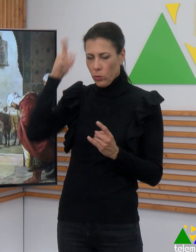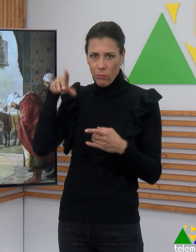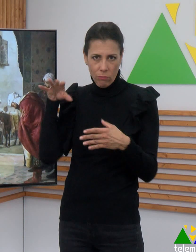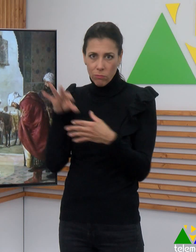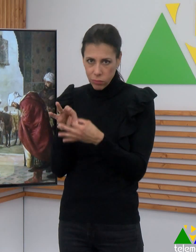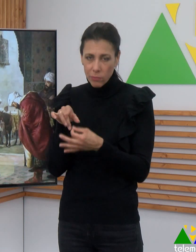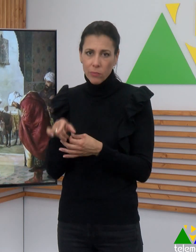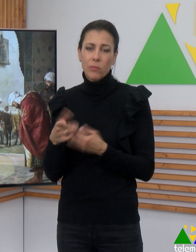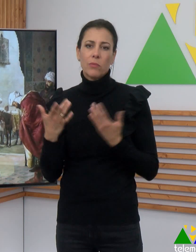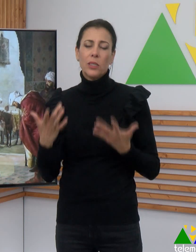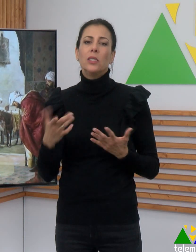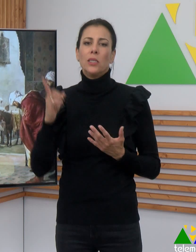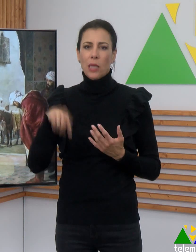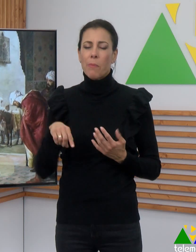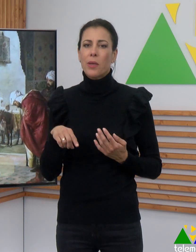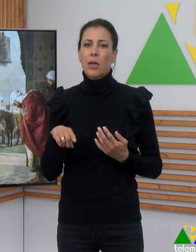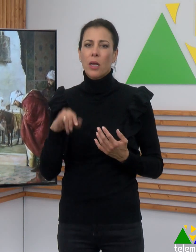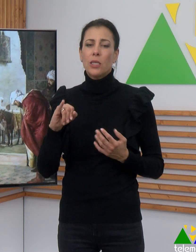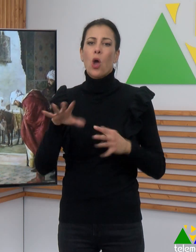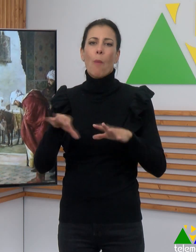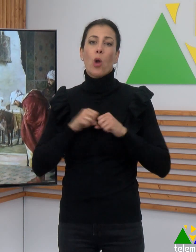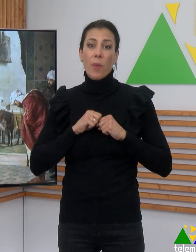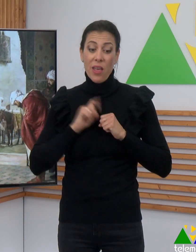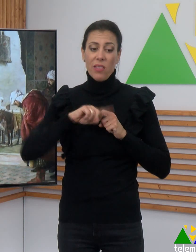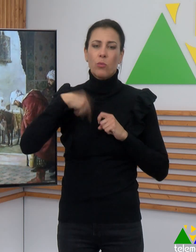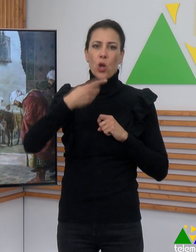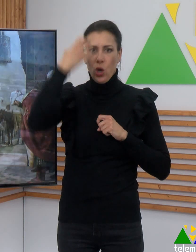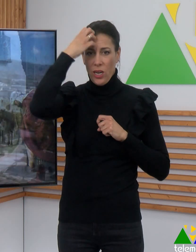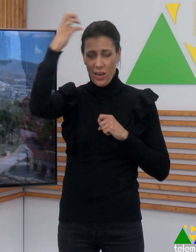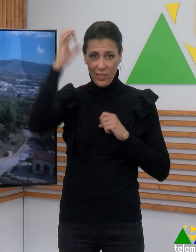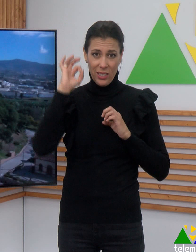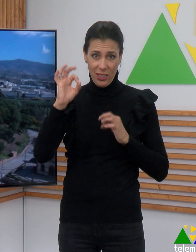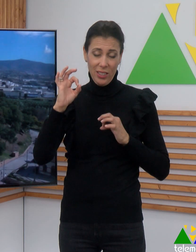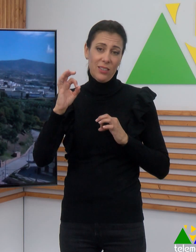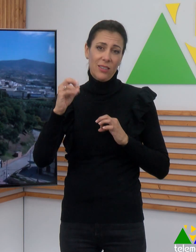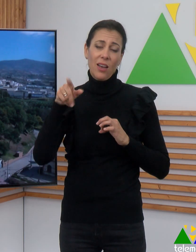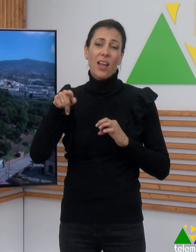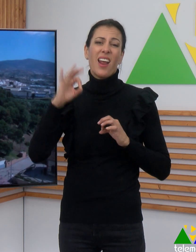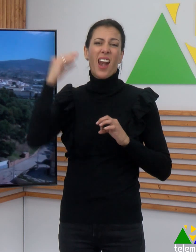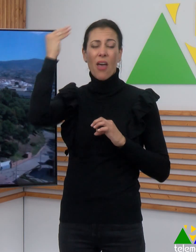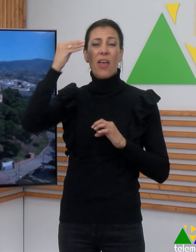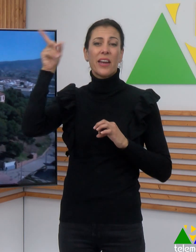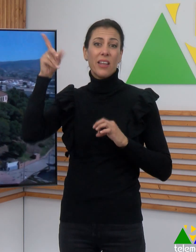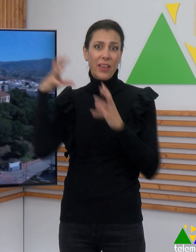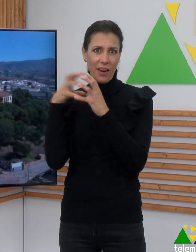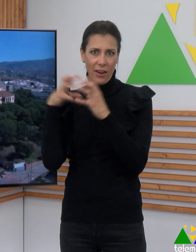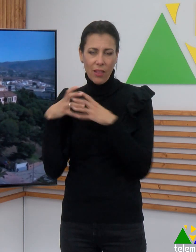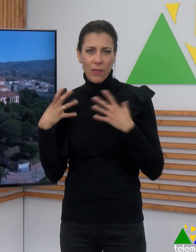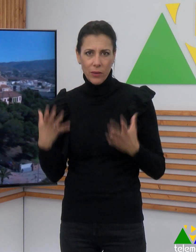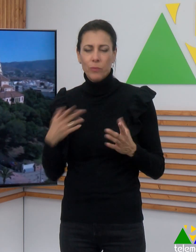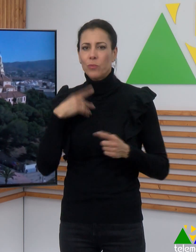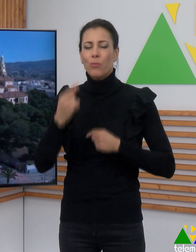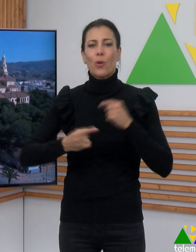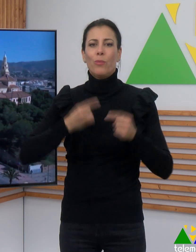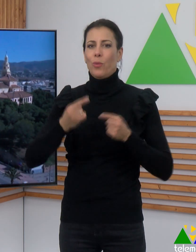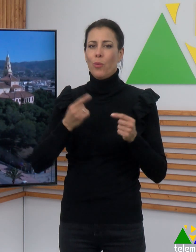Virgen, que también fueron propiedad de los reyes de Granada, reyes nazarí de Granada, y que, bueno, pues después formaron